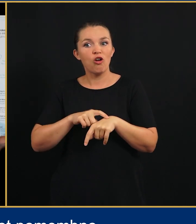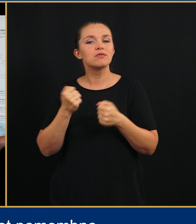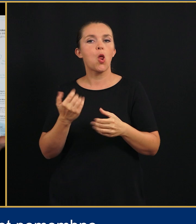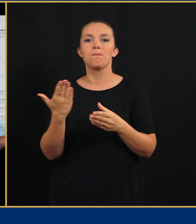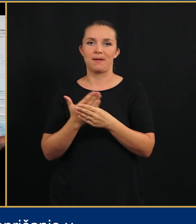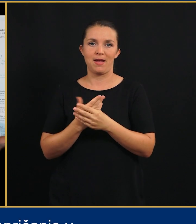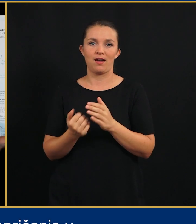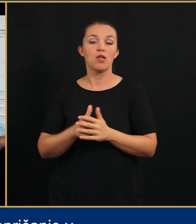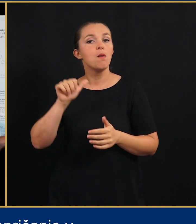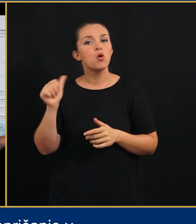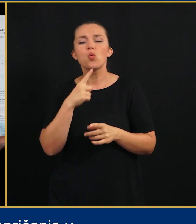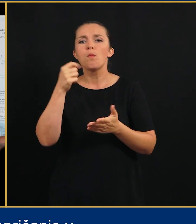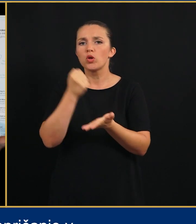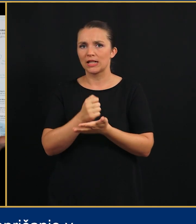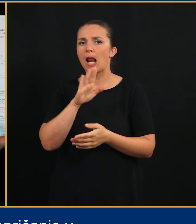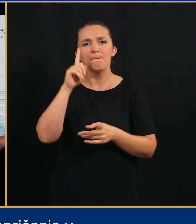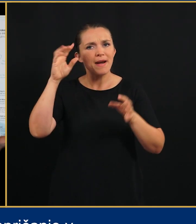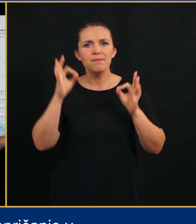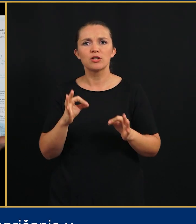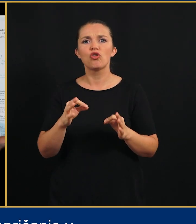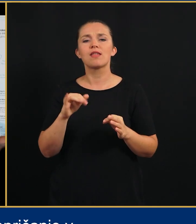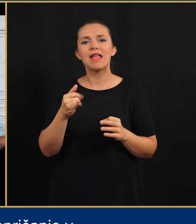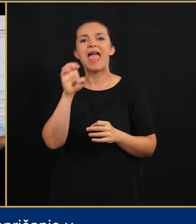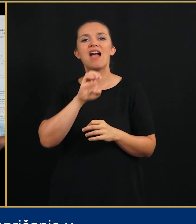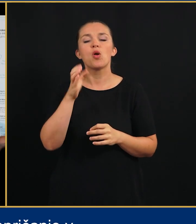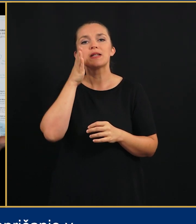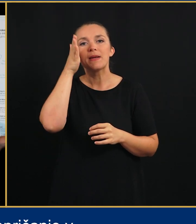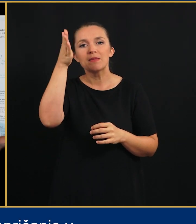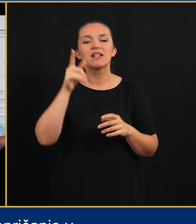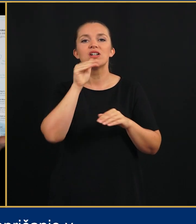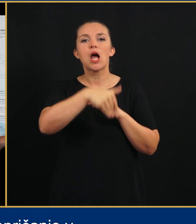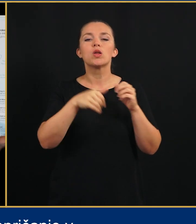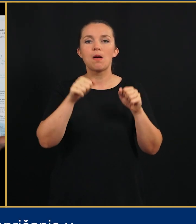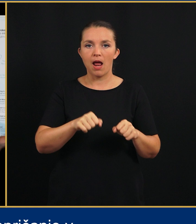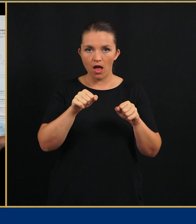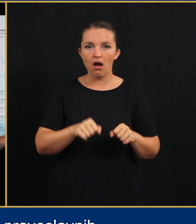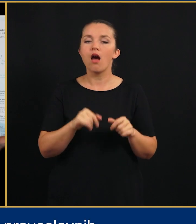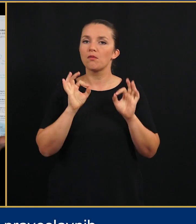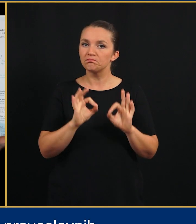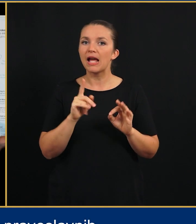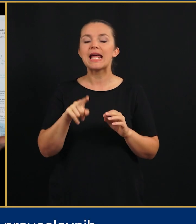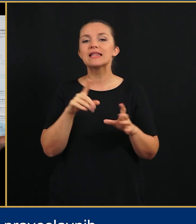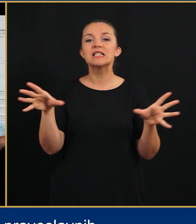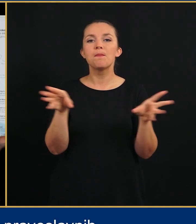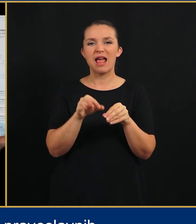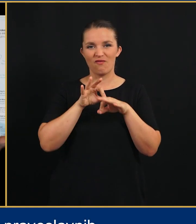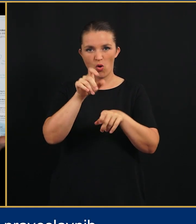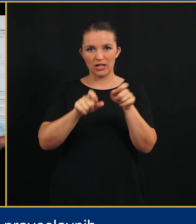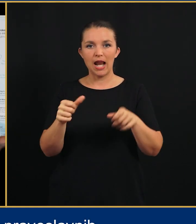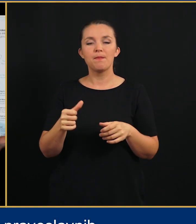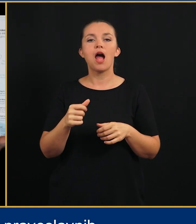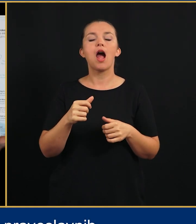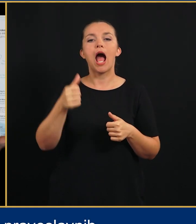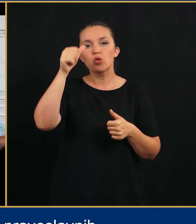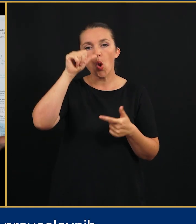primeren. Ponovno je potrdila svoje prepričanje v evropsko perspektivo Zahodnega Balkana in izbranim voditeljem